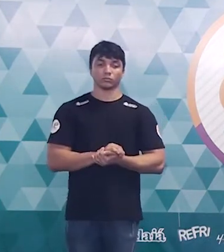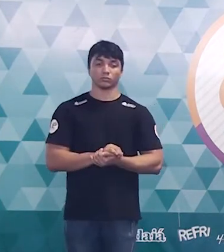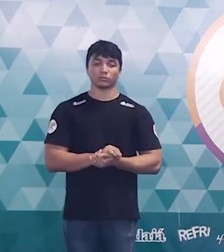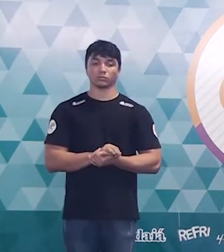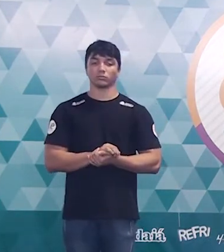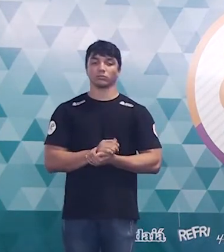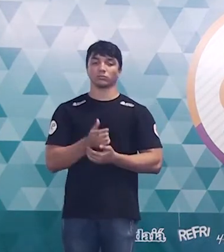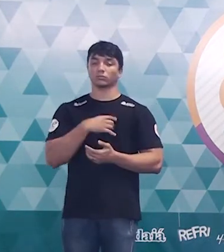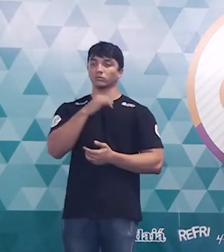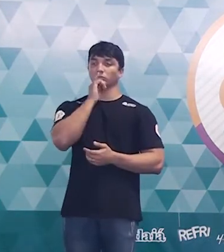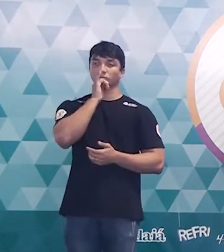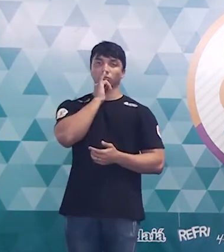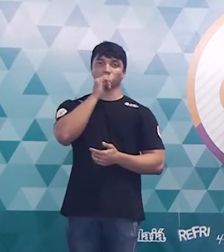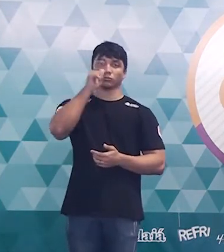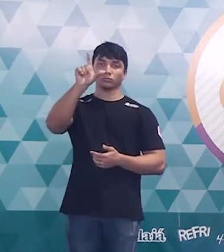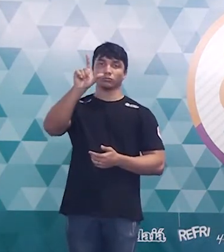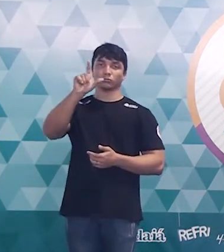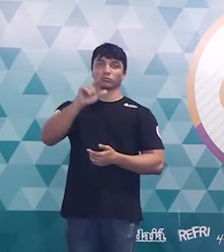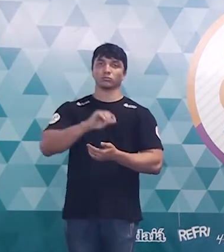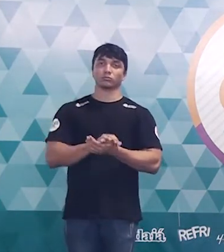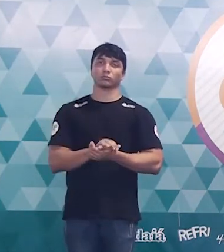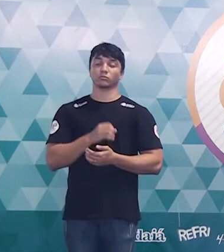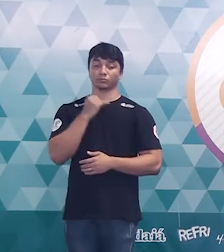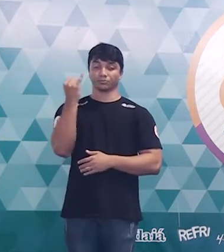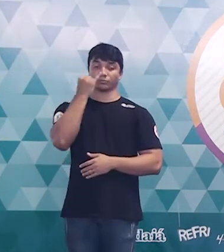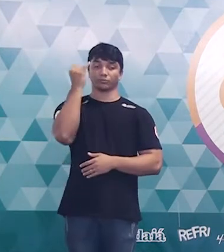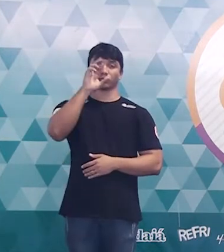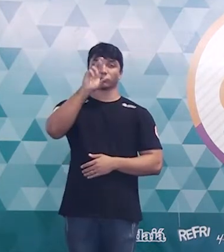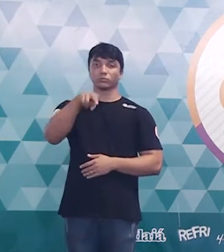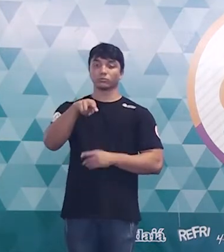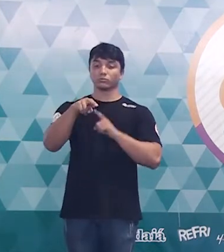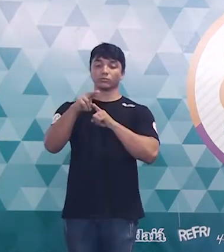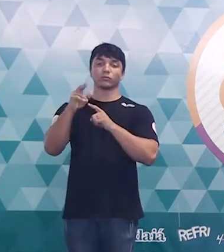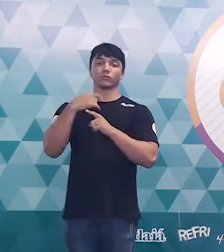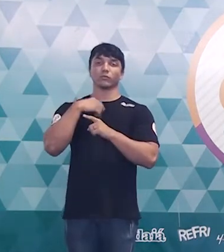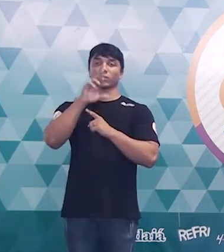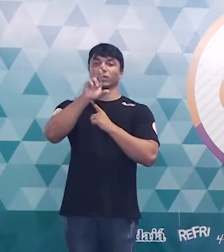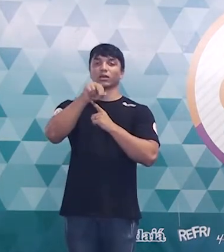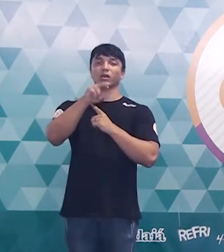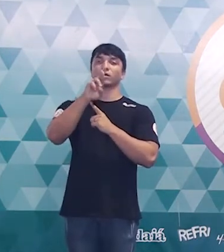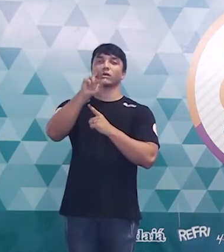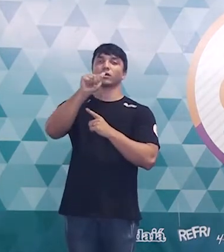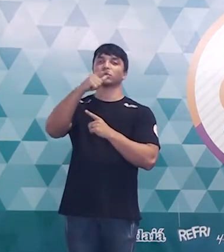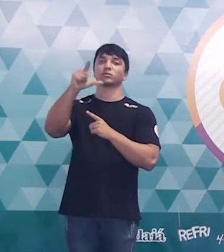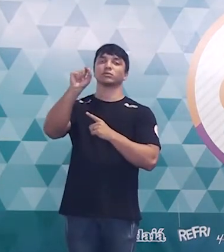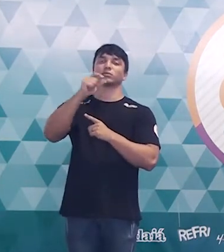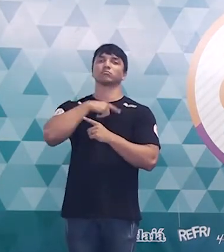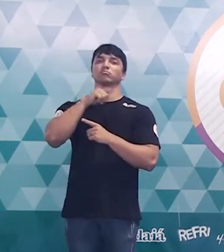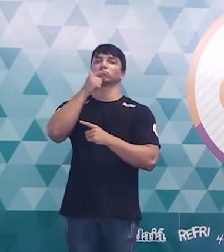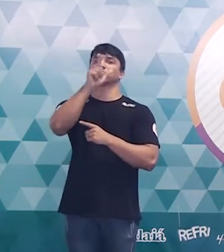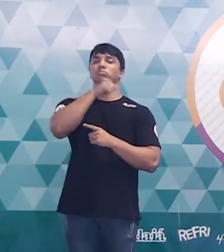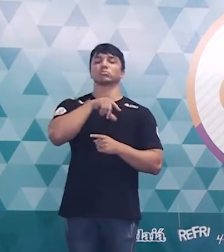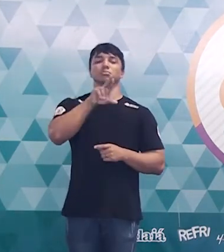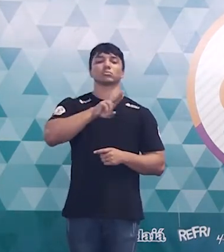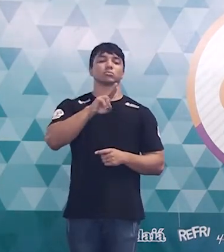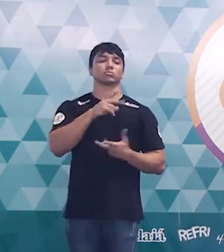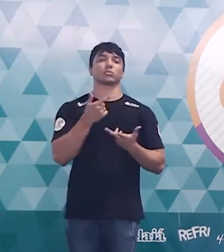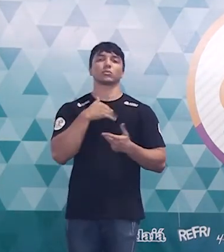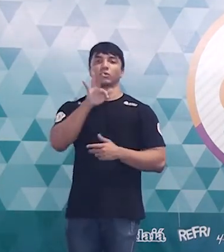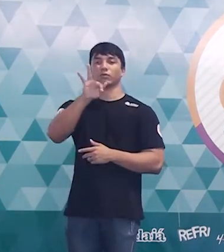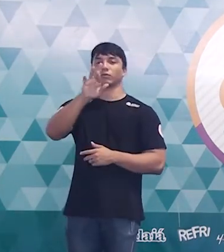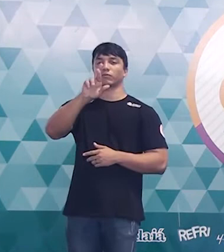exemplo. Algumas razões importantes. Eu não gosto de falar a palavra razão. Vou começar a usar a